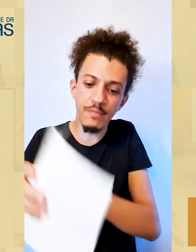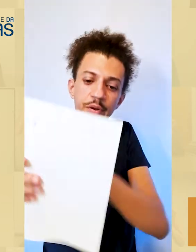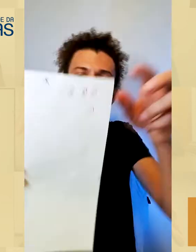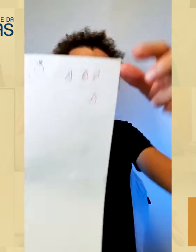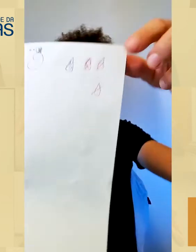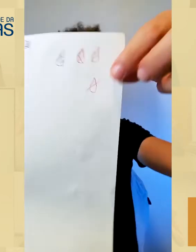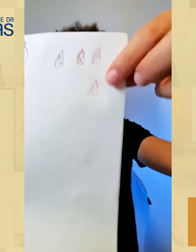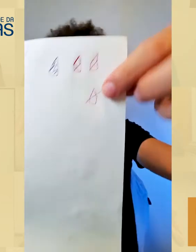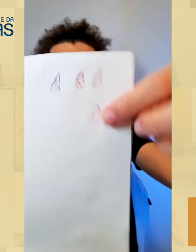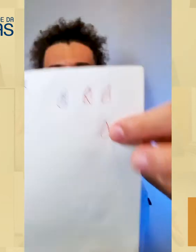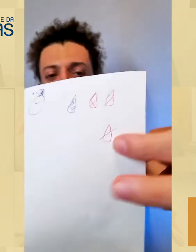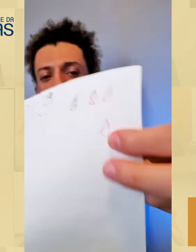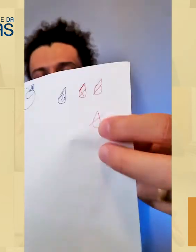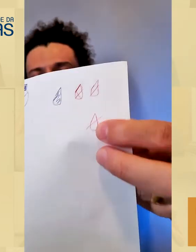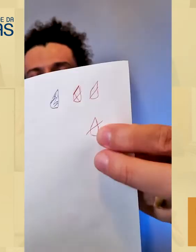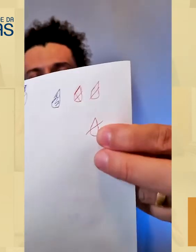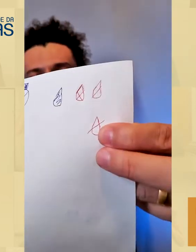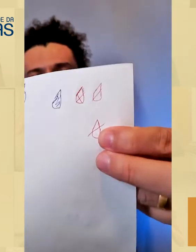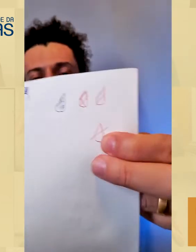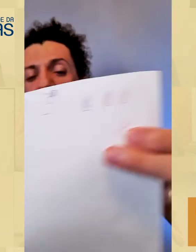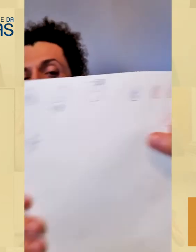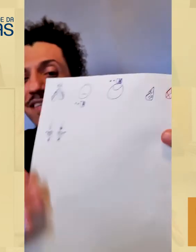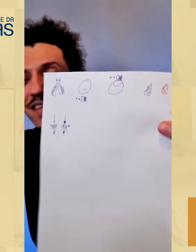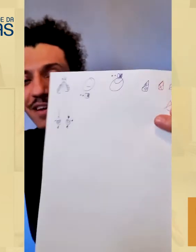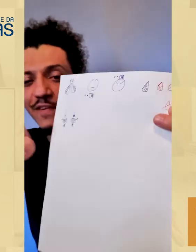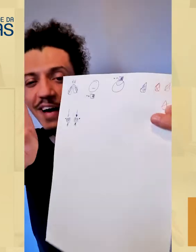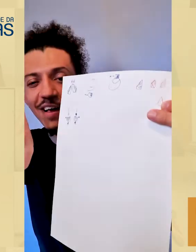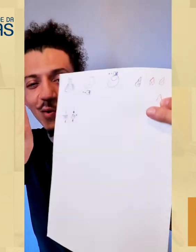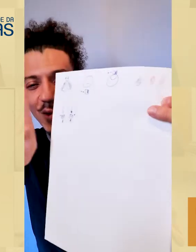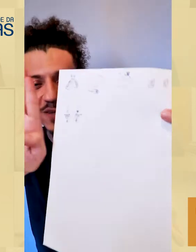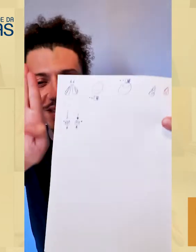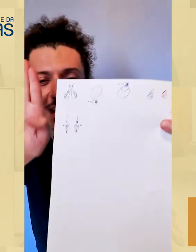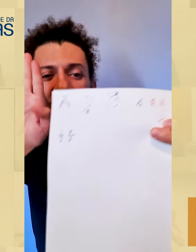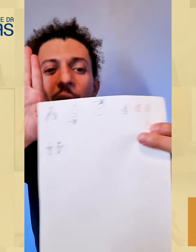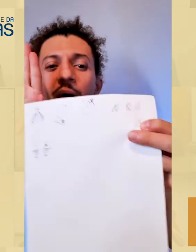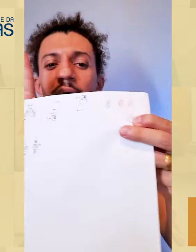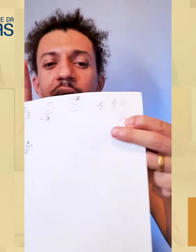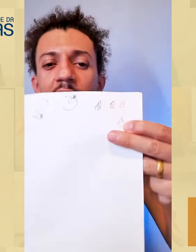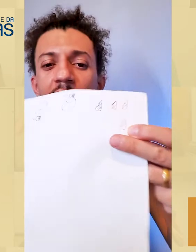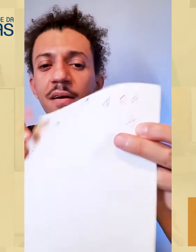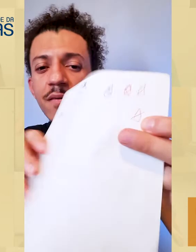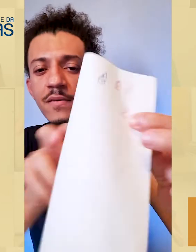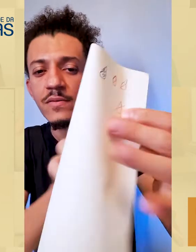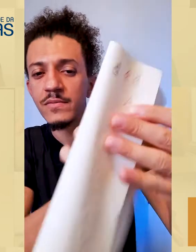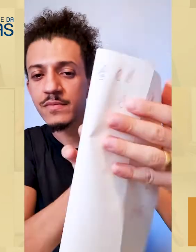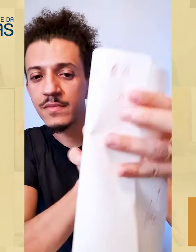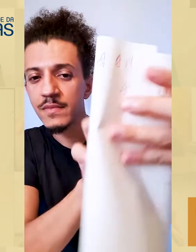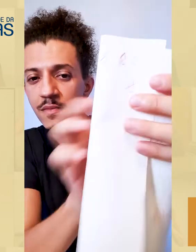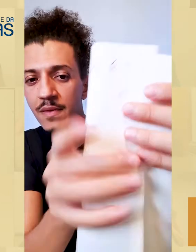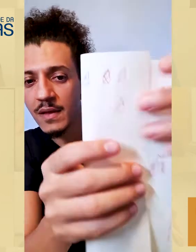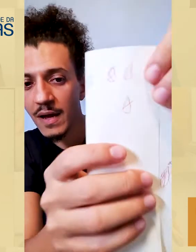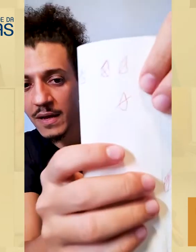assim, por exemplo, ao invés de significar que é o dorso da mão, cadê?